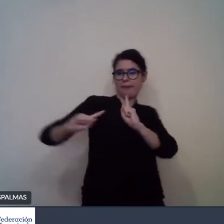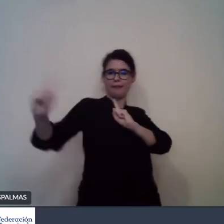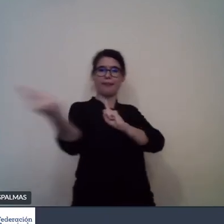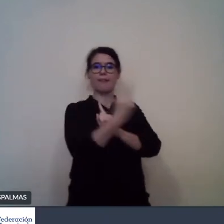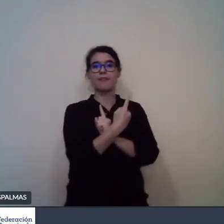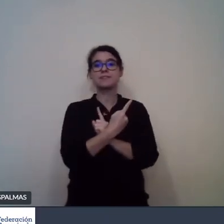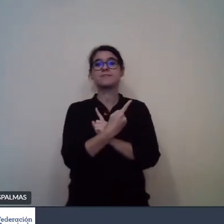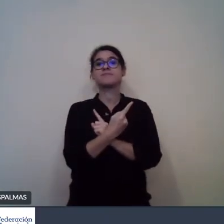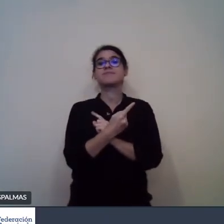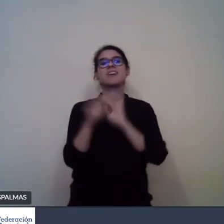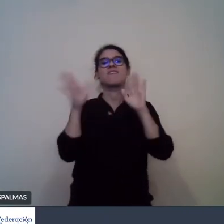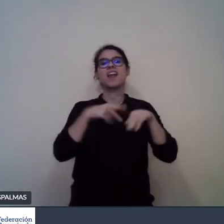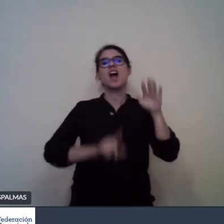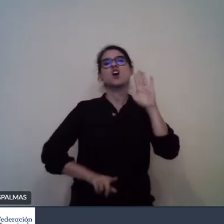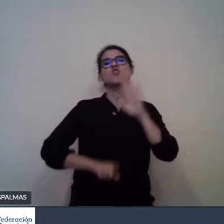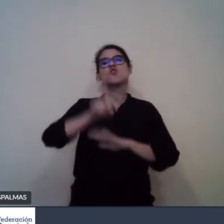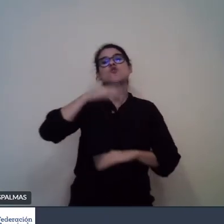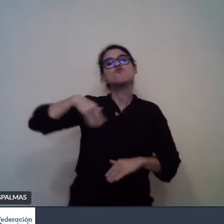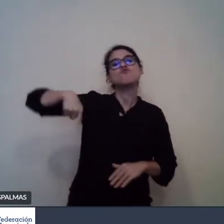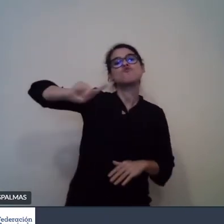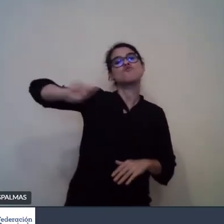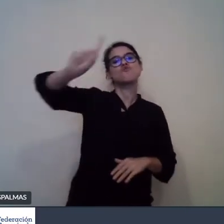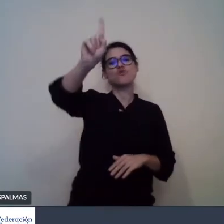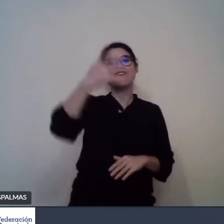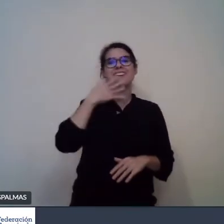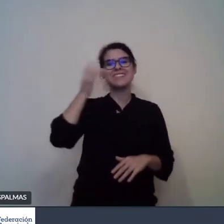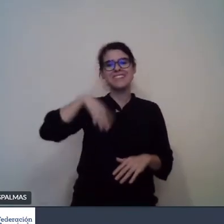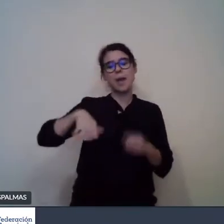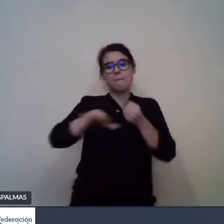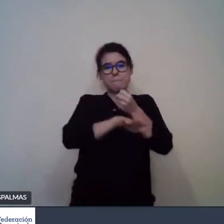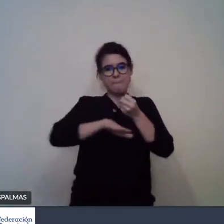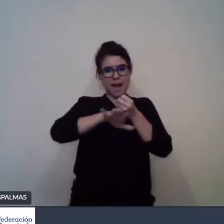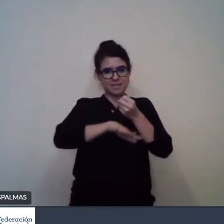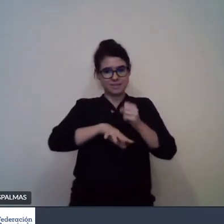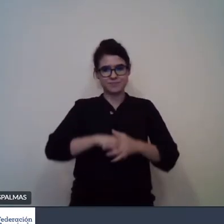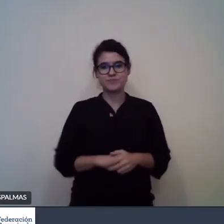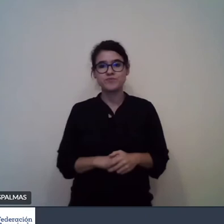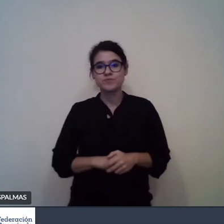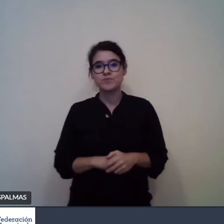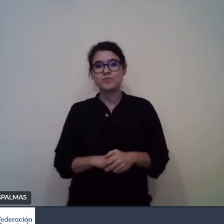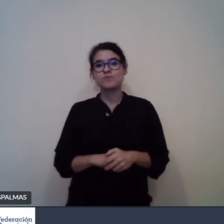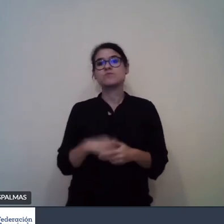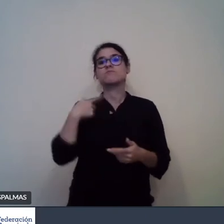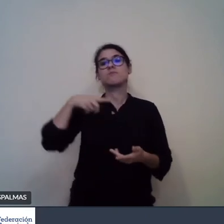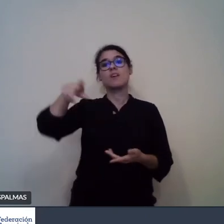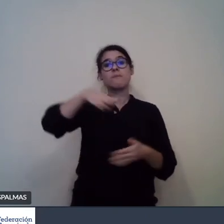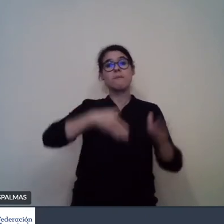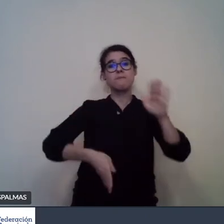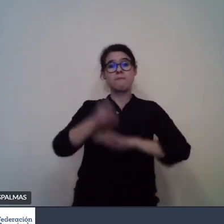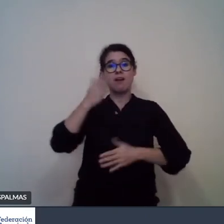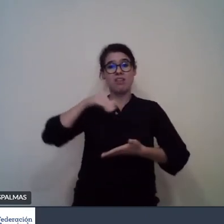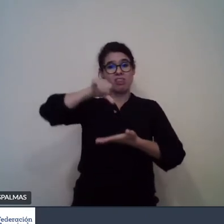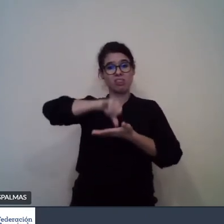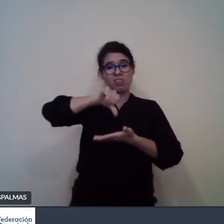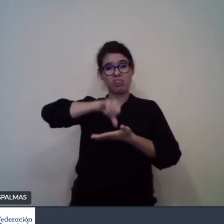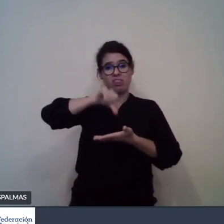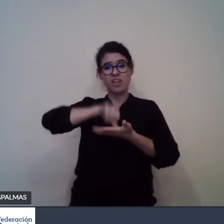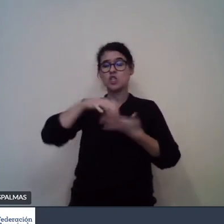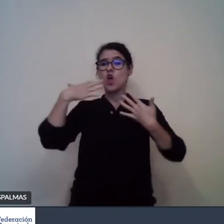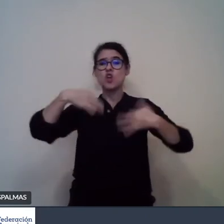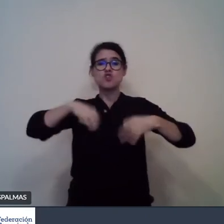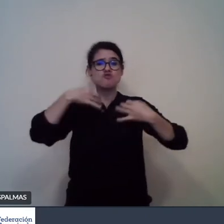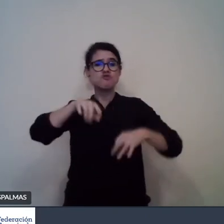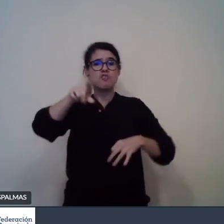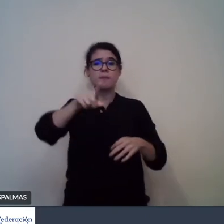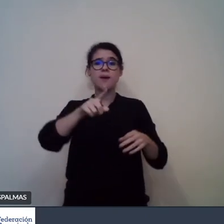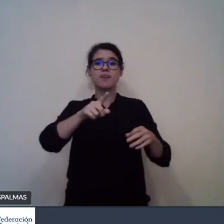De nuevo, desencadenante, bloqueo directo central o bloqueo directo en el slot para ir hacia el centro. Y normalmente, siempre corte